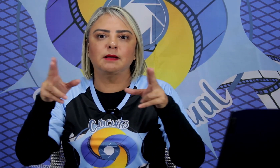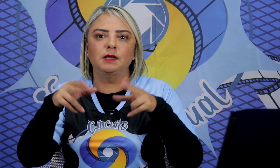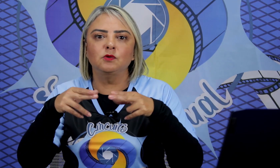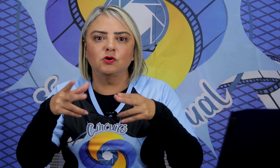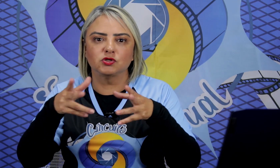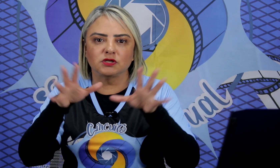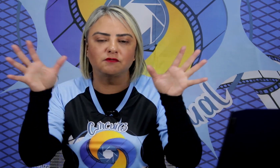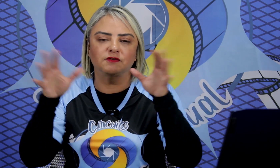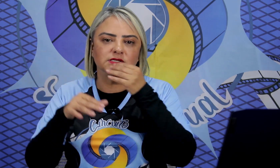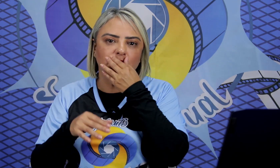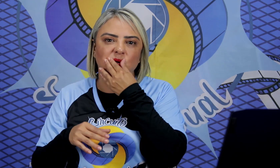cabelo hoje, eu já vou fazer